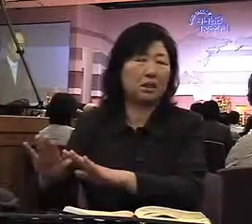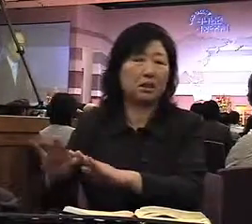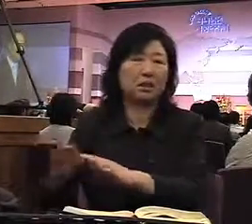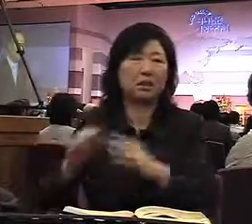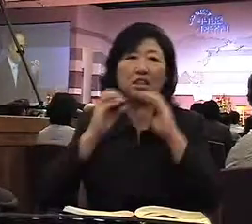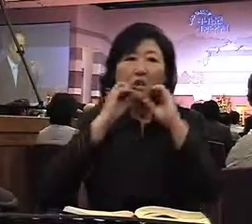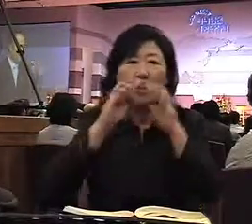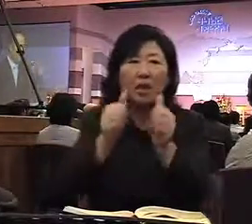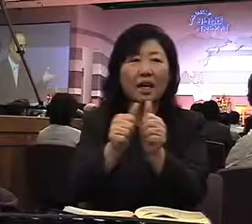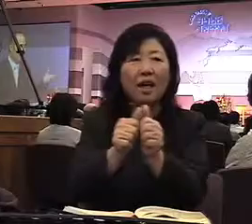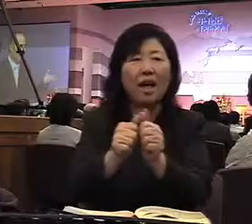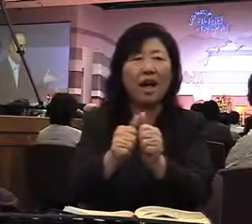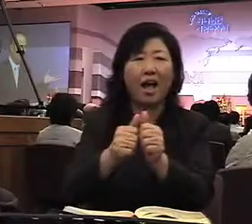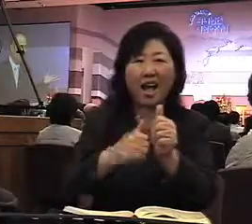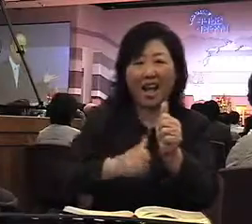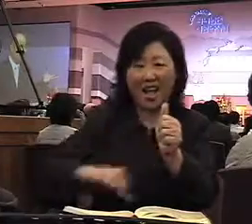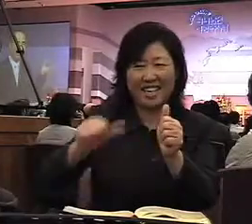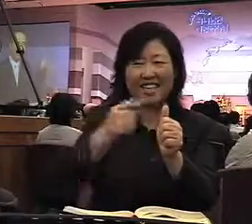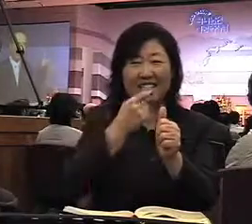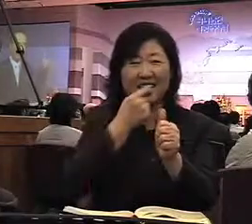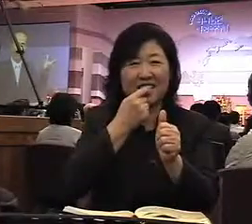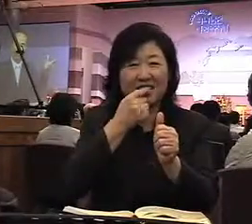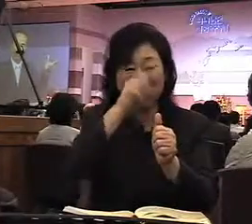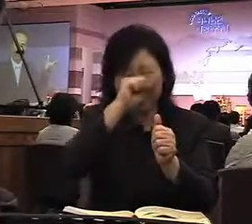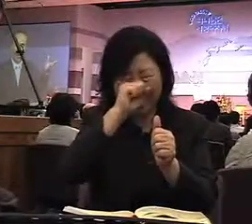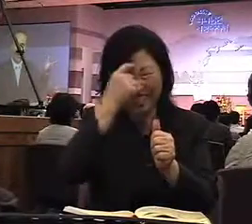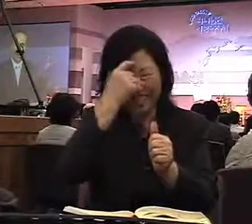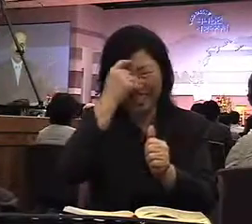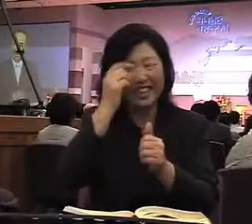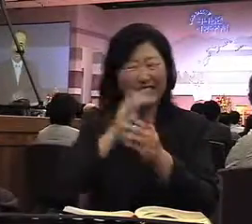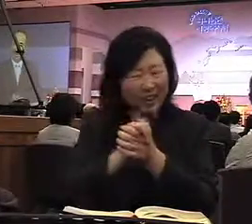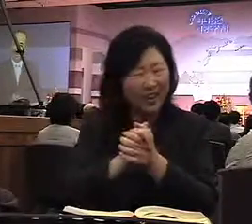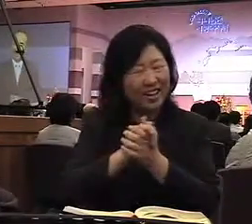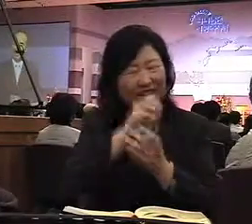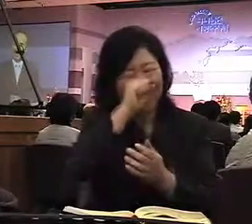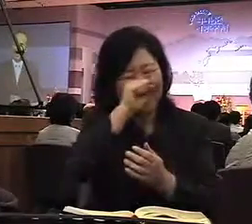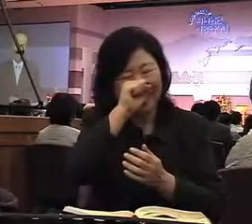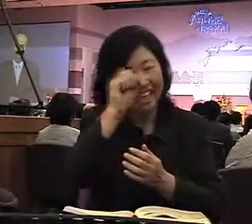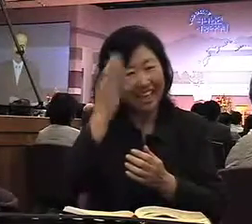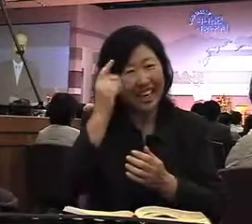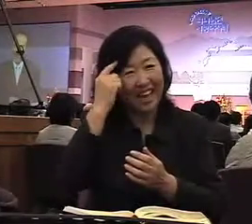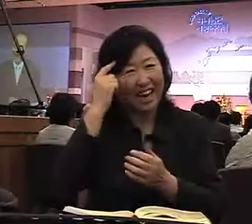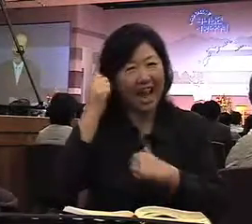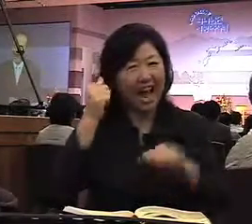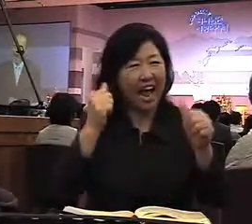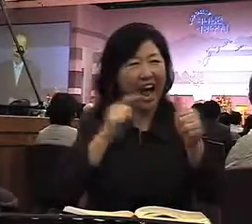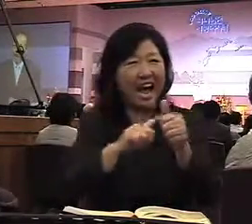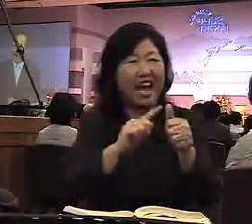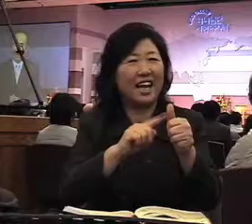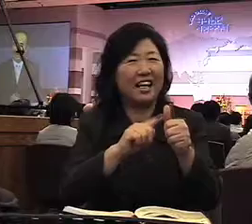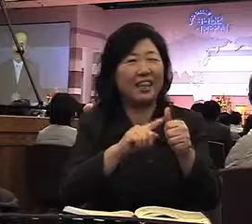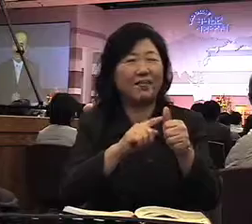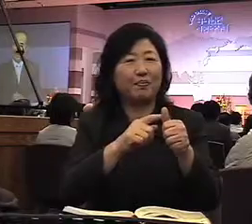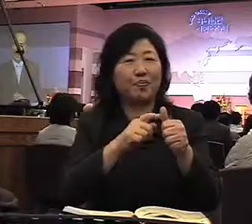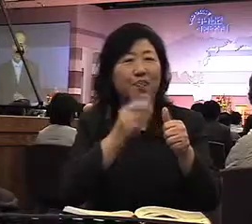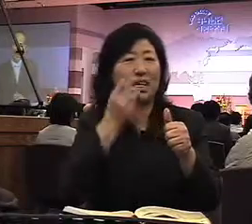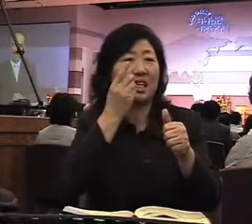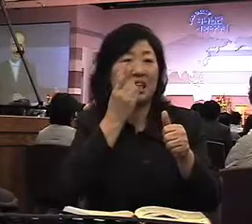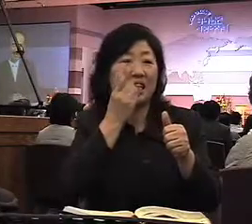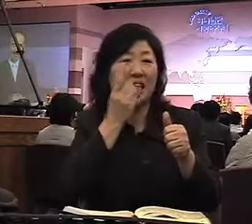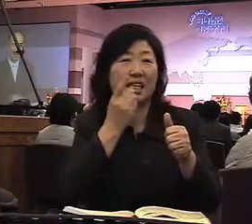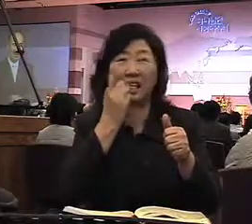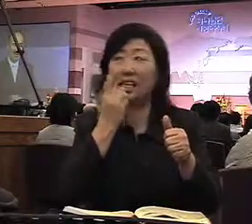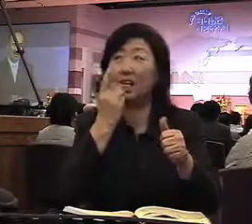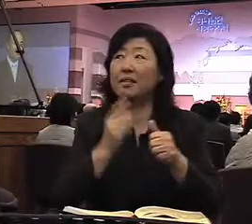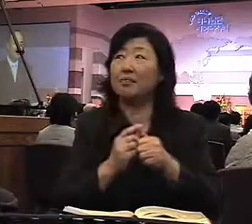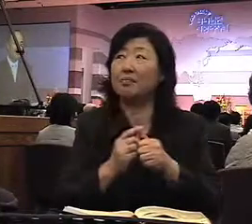아들이 이빨만큼은 좋아하지 않겠습니까? 내가 그렇게 기도를 했습니다. 왜냐하면 저는 치과를 가지 않아요. 치과 의사들이 제 입을 벌리면